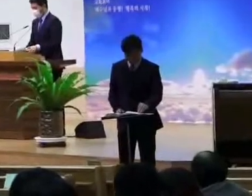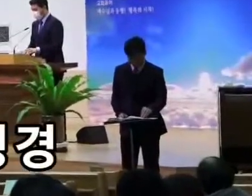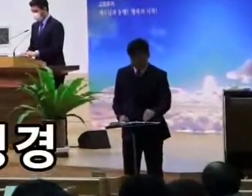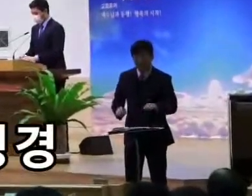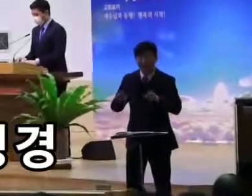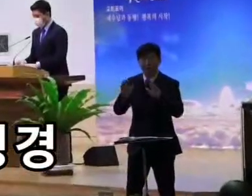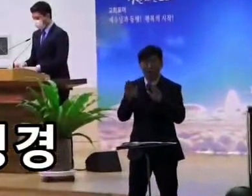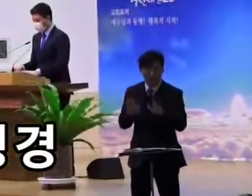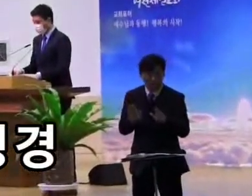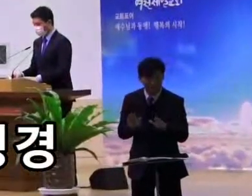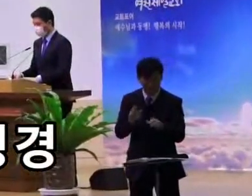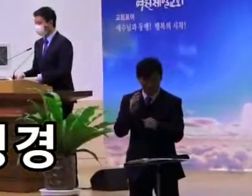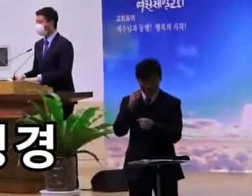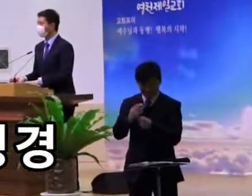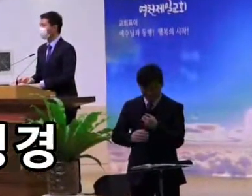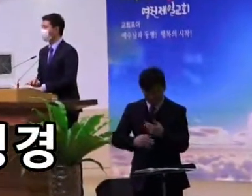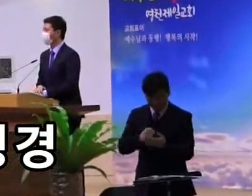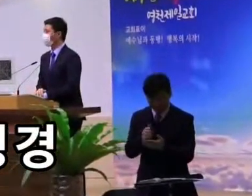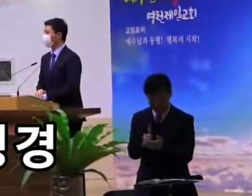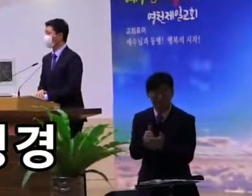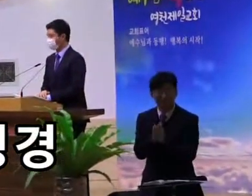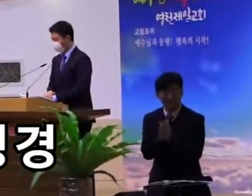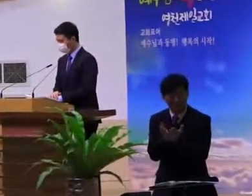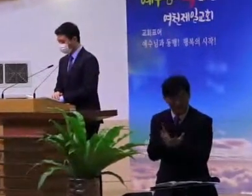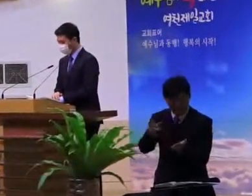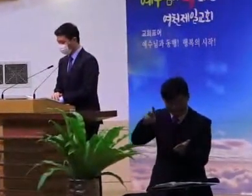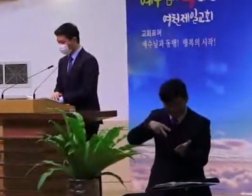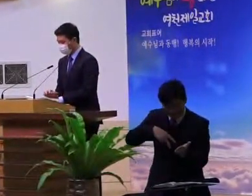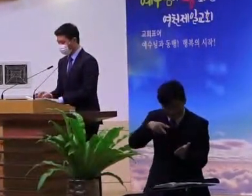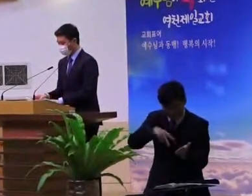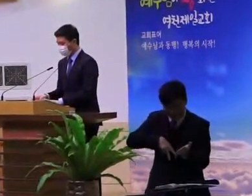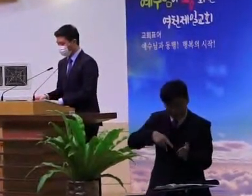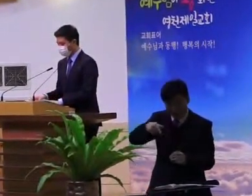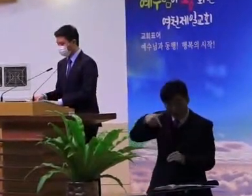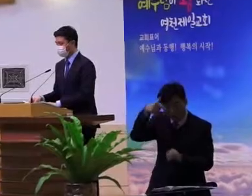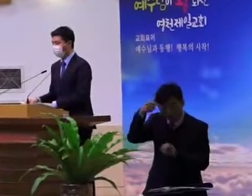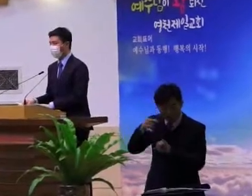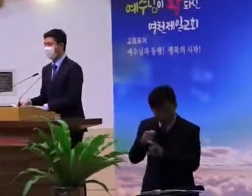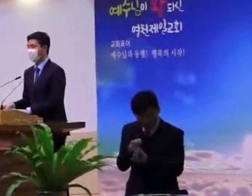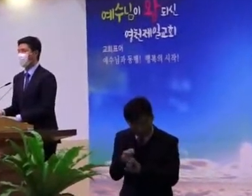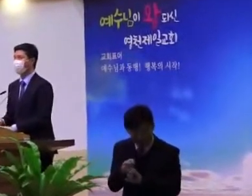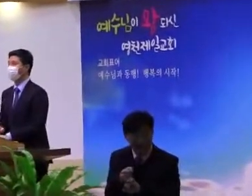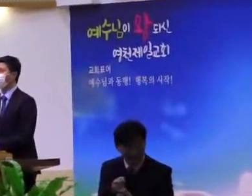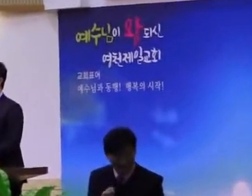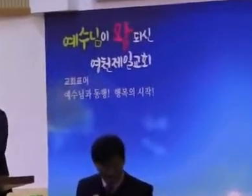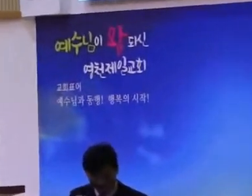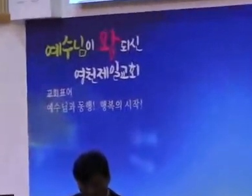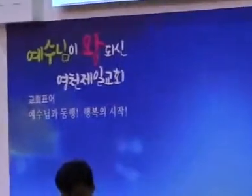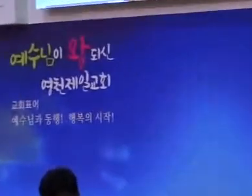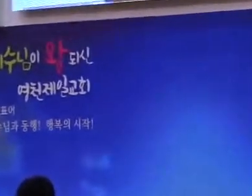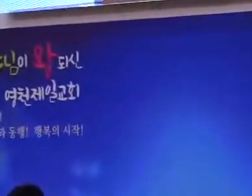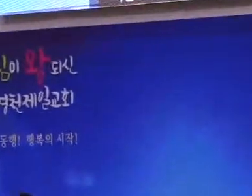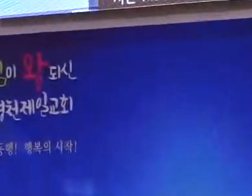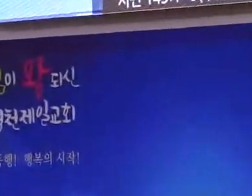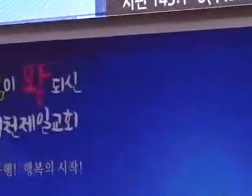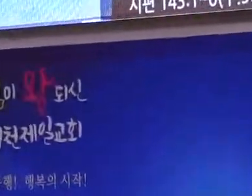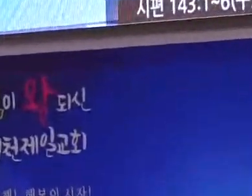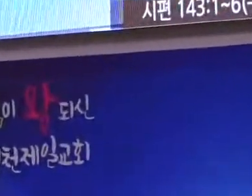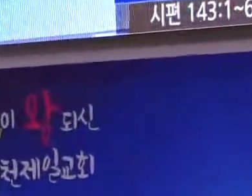오늘 우리에게 주시는 하나님의 말씀은 구약성경 10편 143편 1절에서